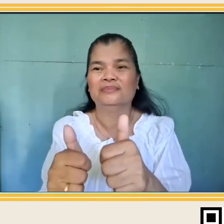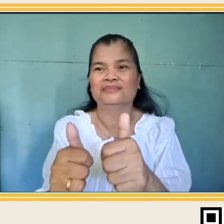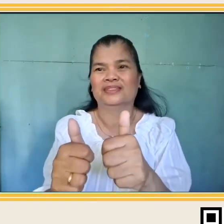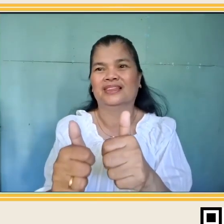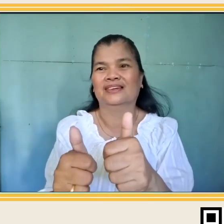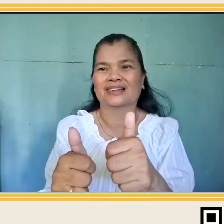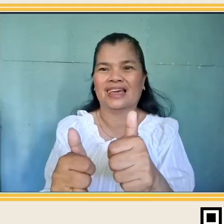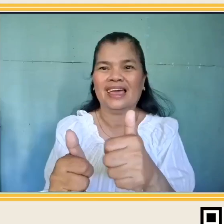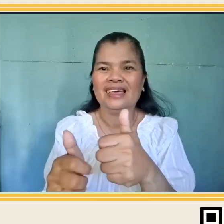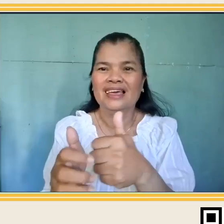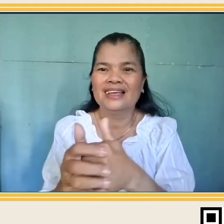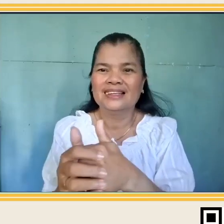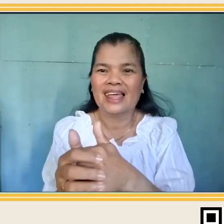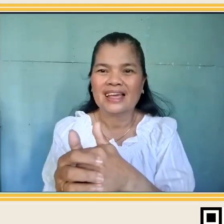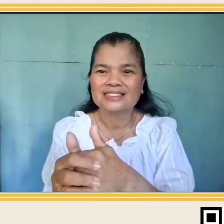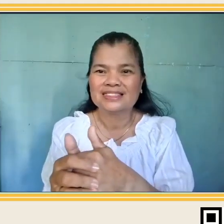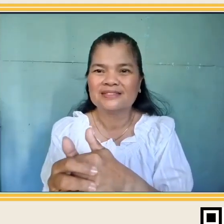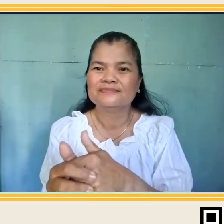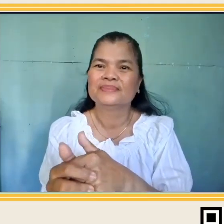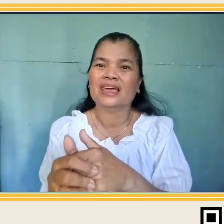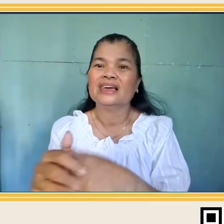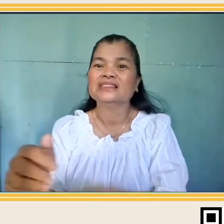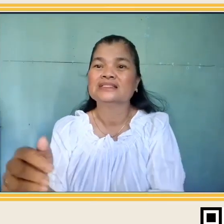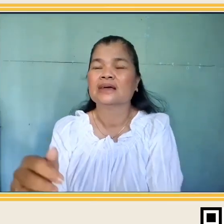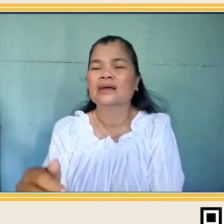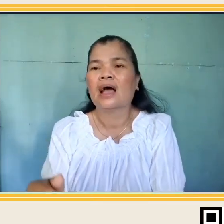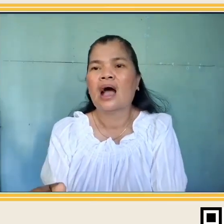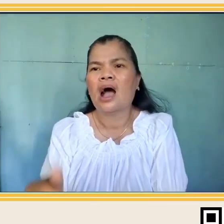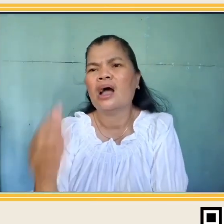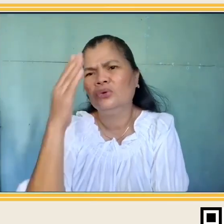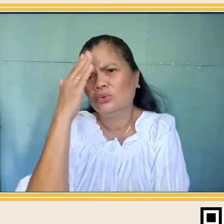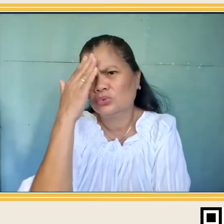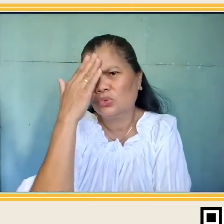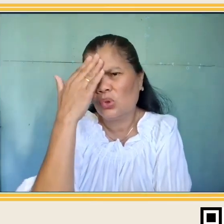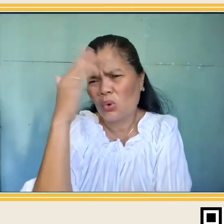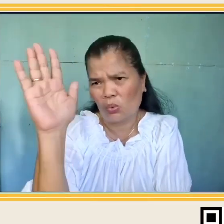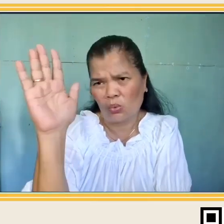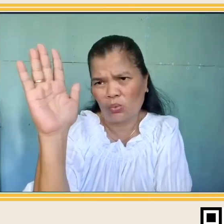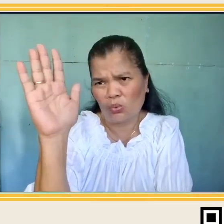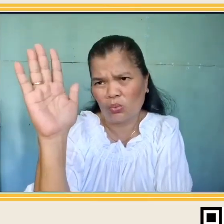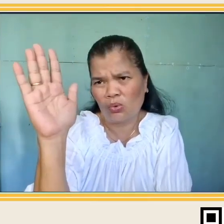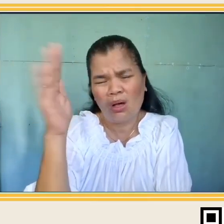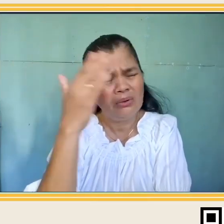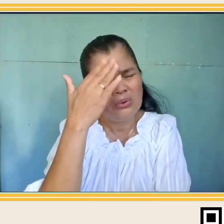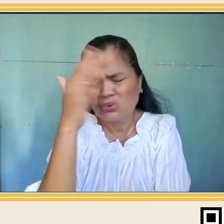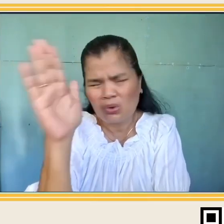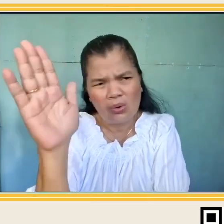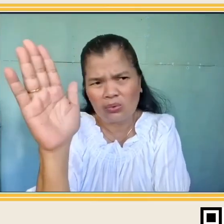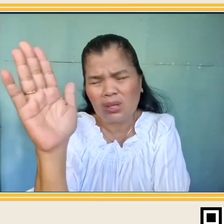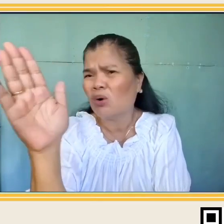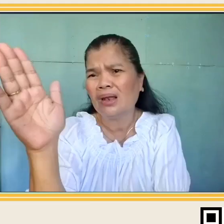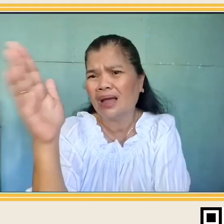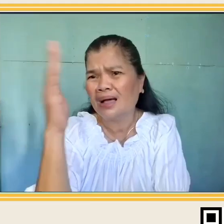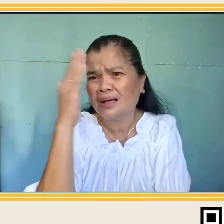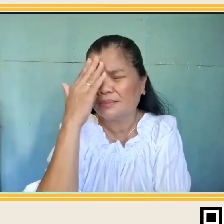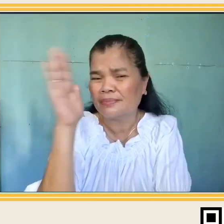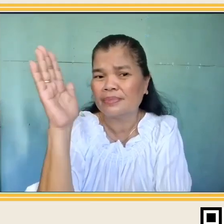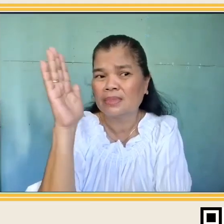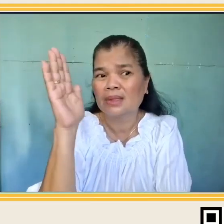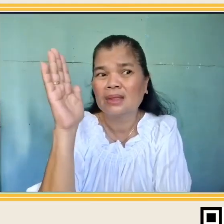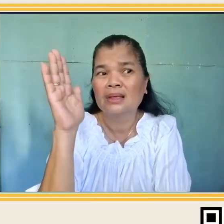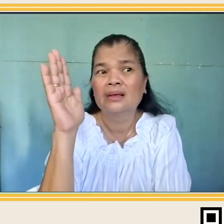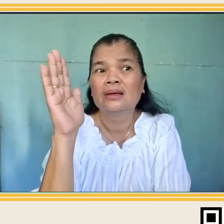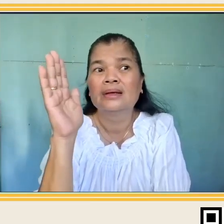job. Okay. Next is I don't know. I don't know. Di ko